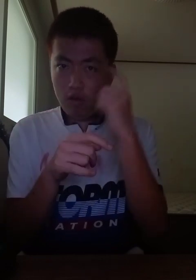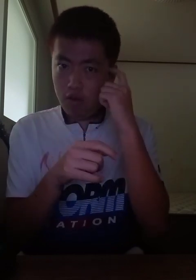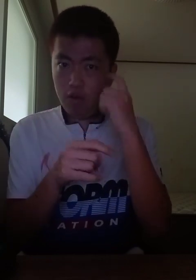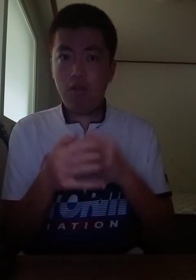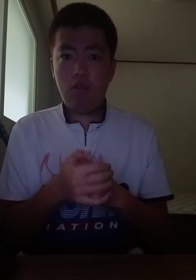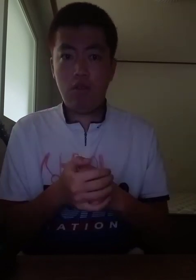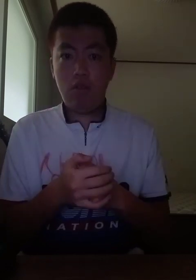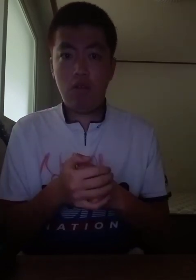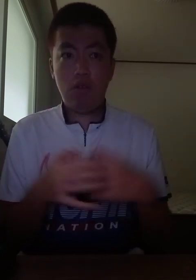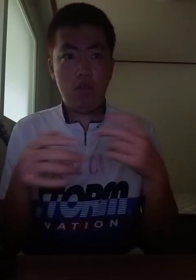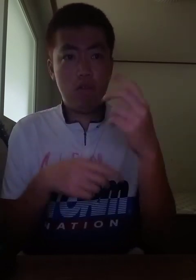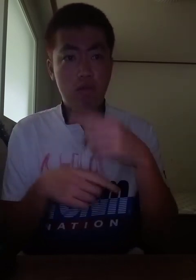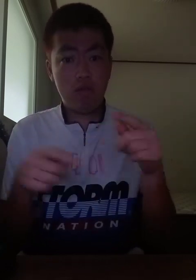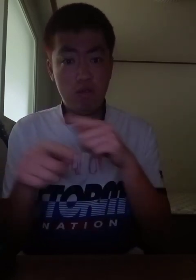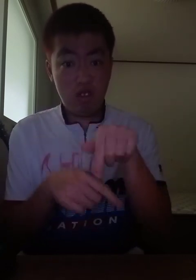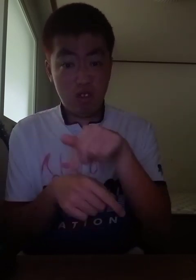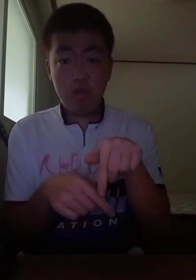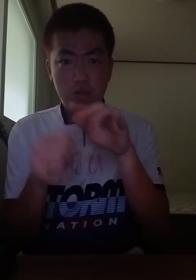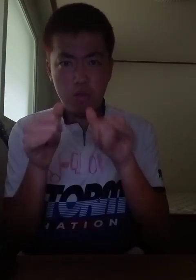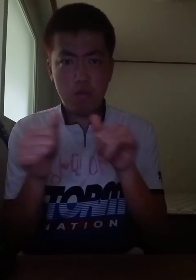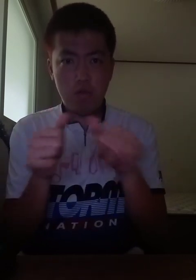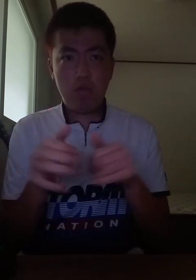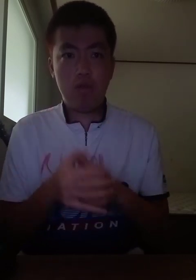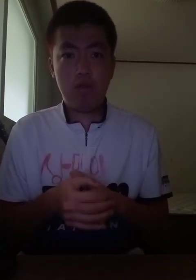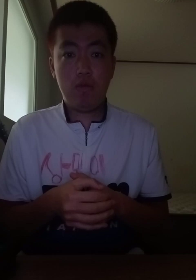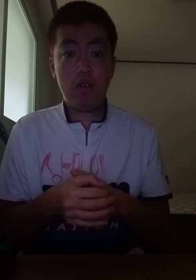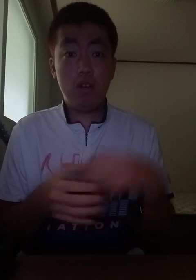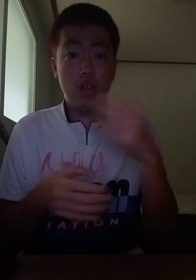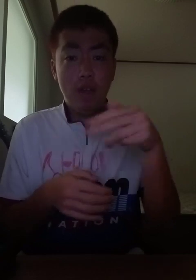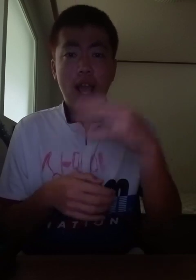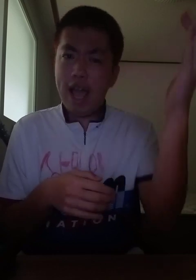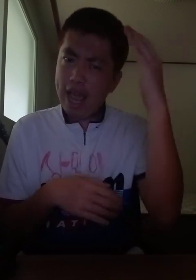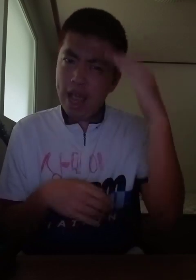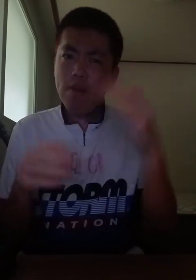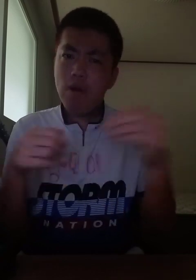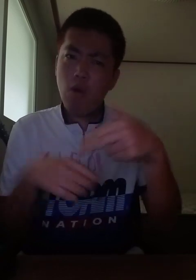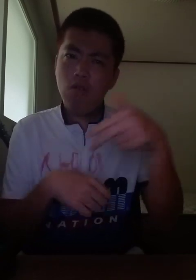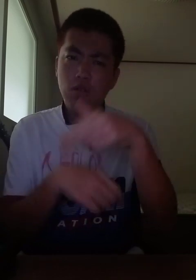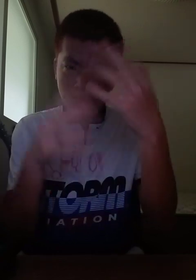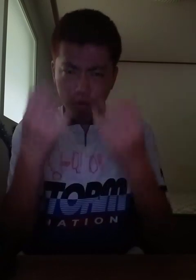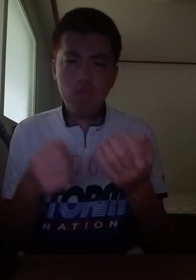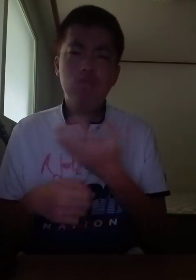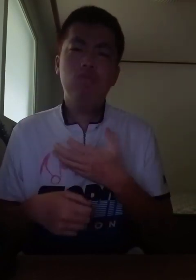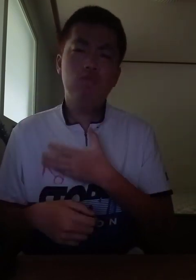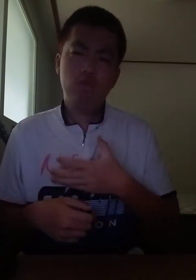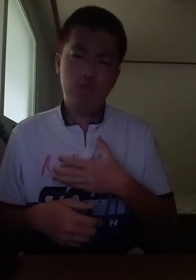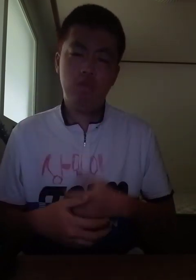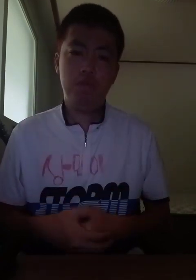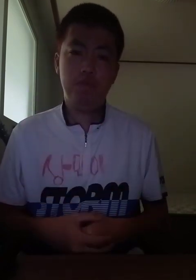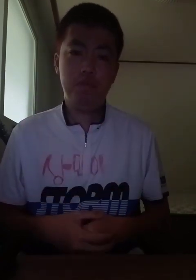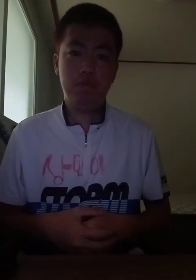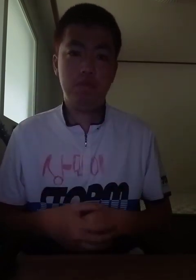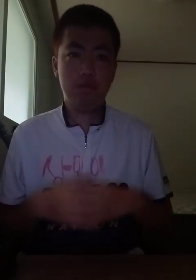그리고 좀 인도를 좀 만들어 주셔야 돼요. 이런 상황이 학생과 버스기사 모두 불안합니다. 뒤집어진 적 있죠. 근데